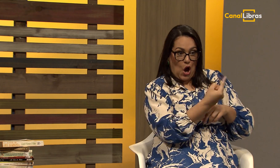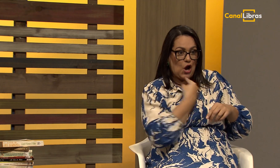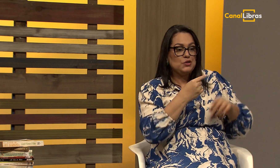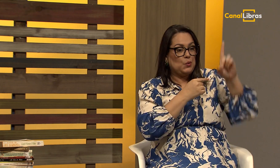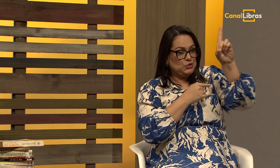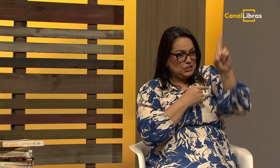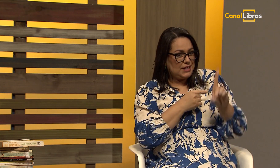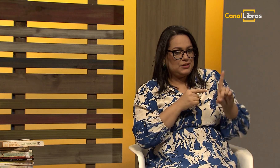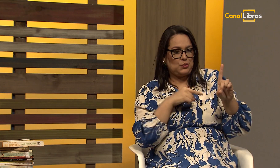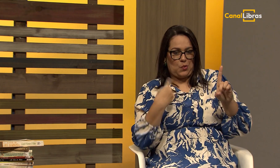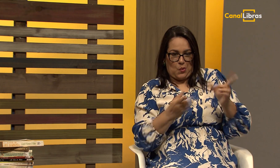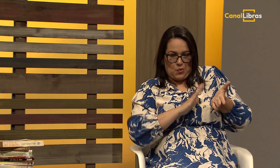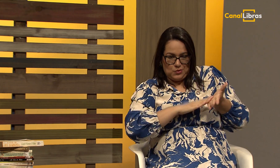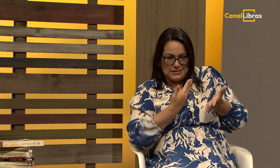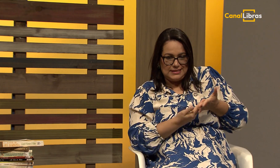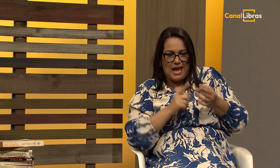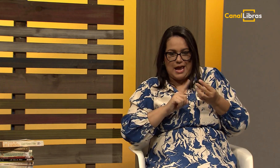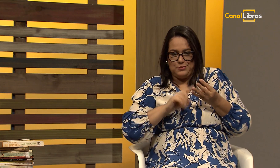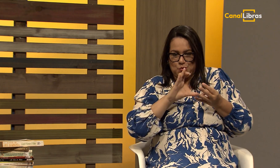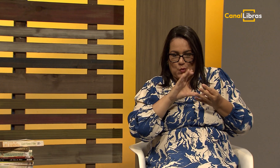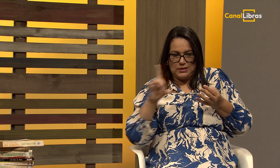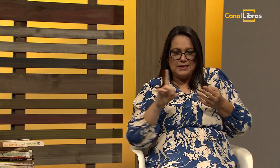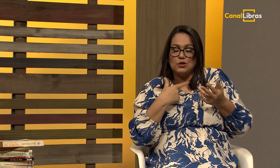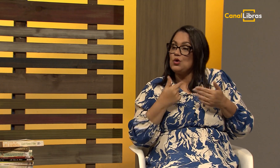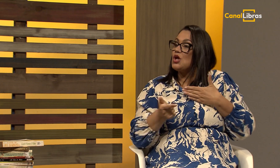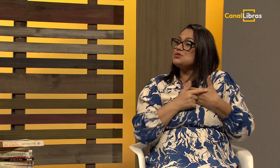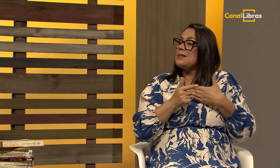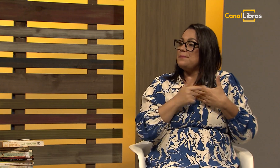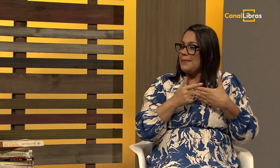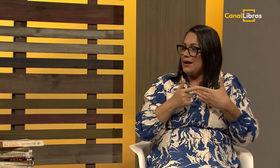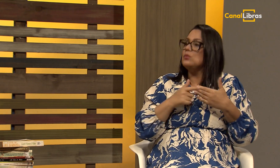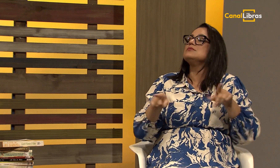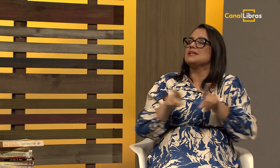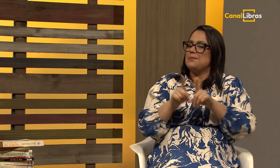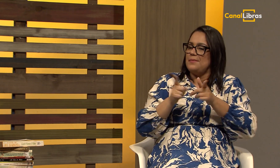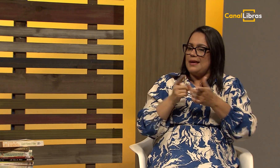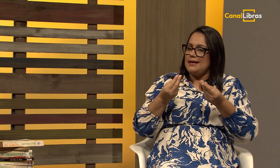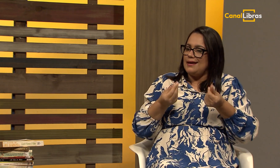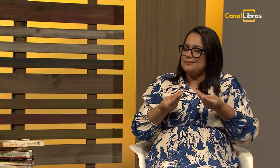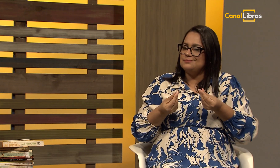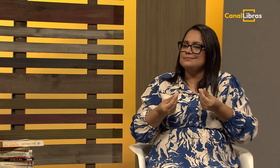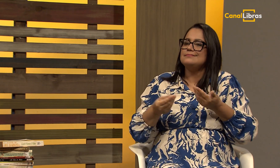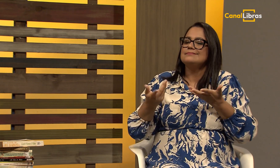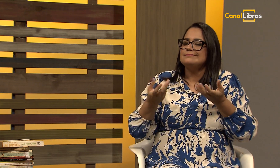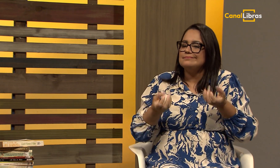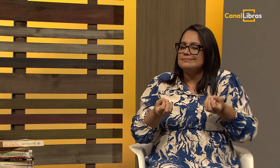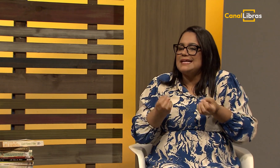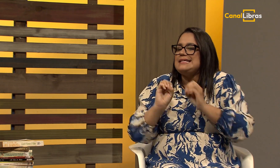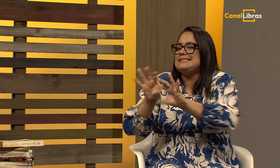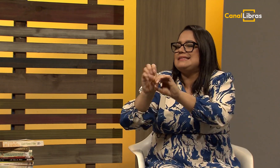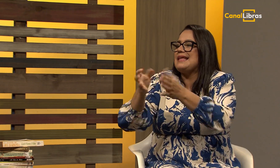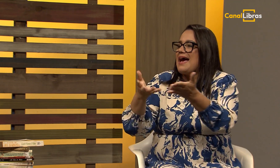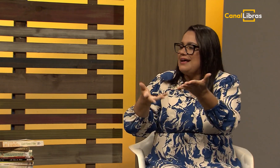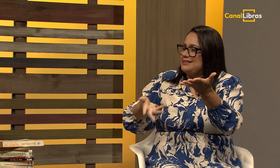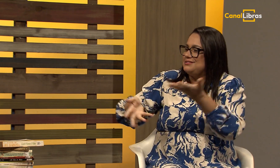surda, é trocar e trazer o MEC para essa perspectiva da comunidade surda. Já estamos plantando essas